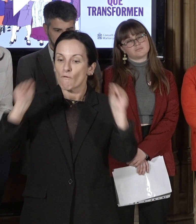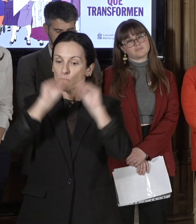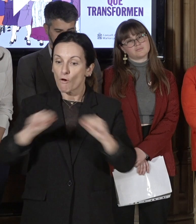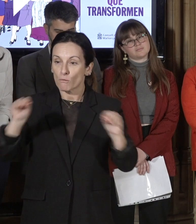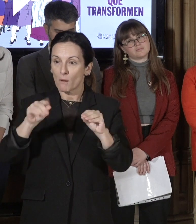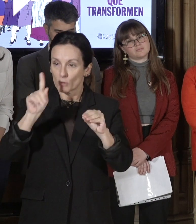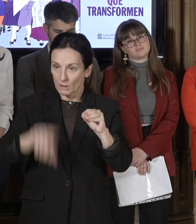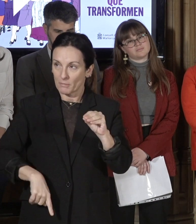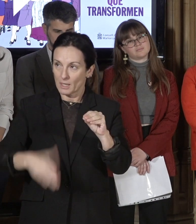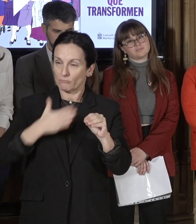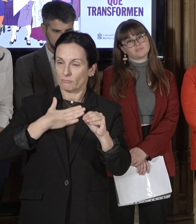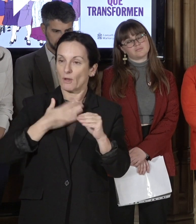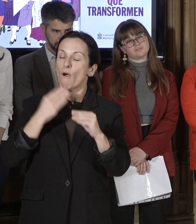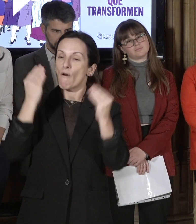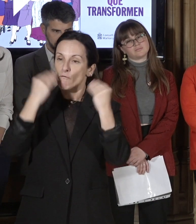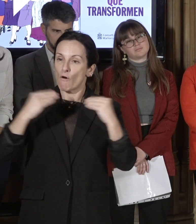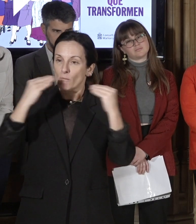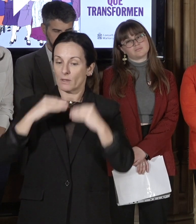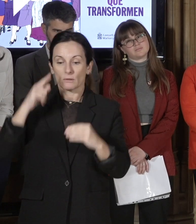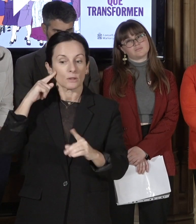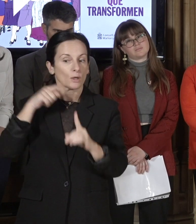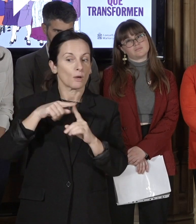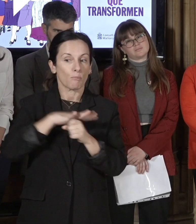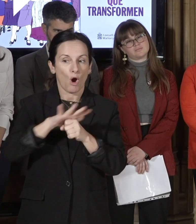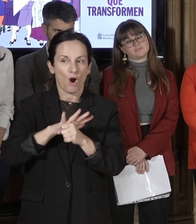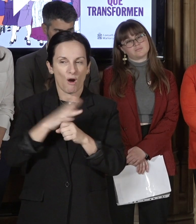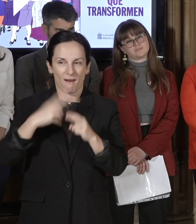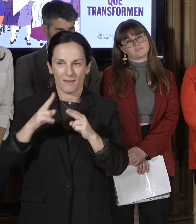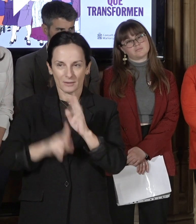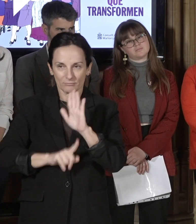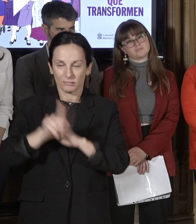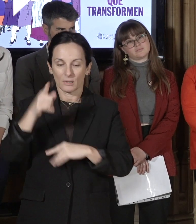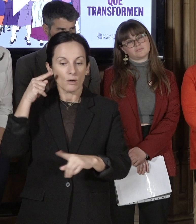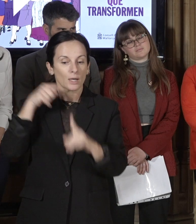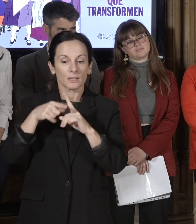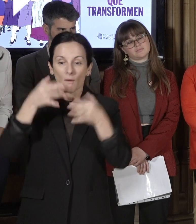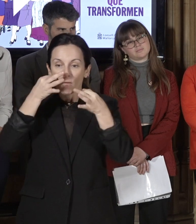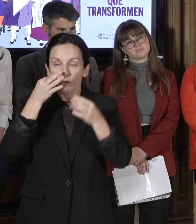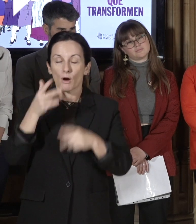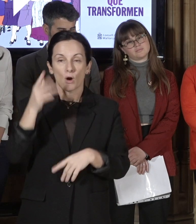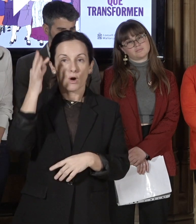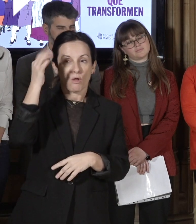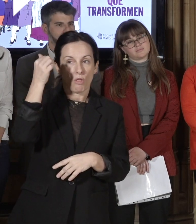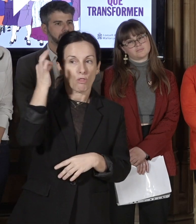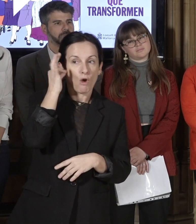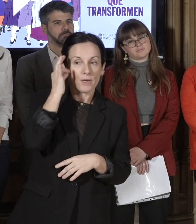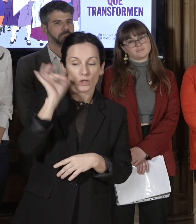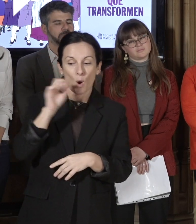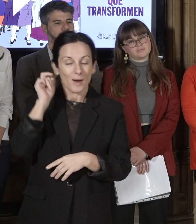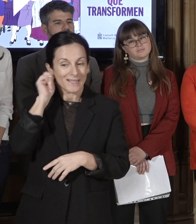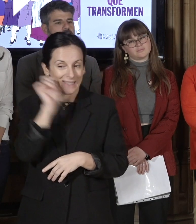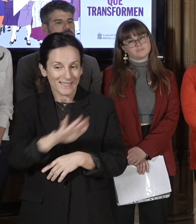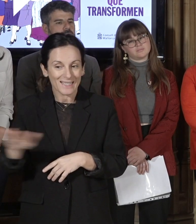formació de responsables en l'àmbit polític per millorar la resposta davant la realitat de les dones i les nines. Oferir a